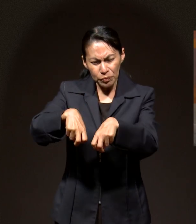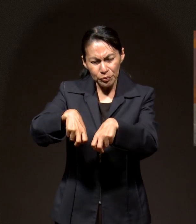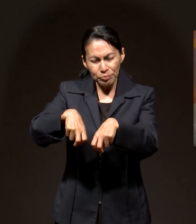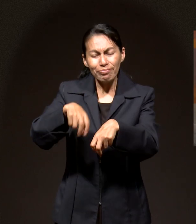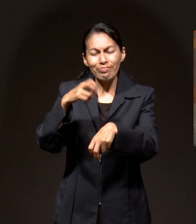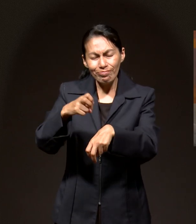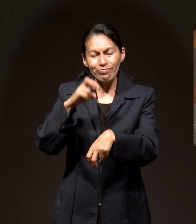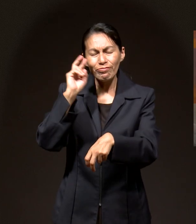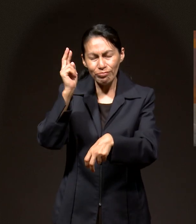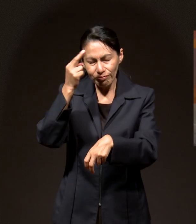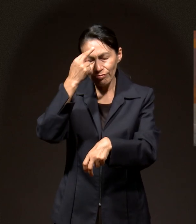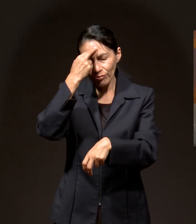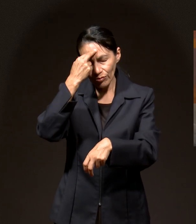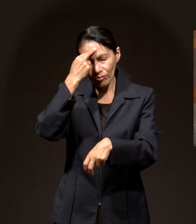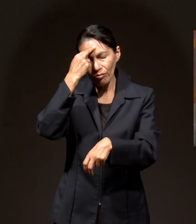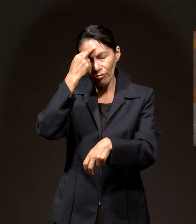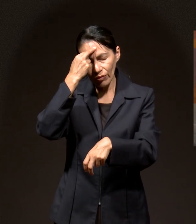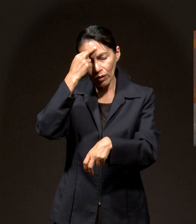durante muchos años,